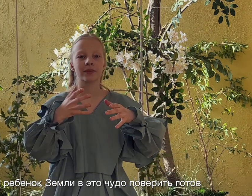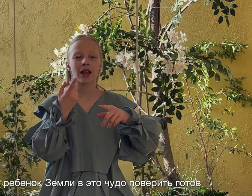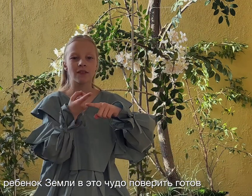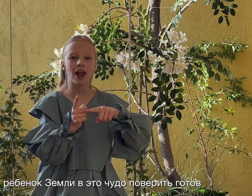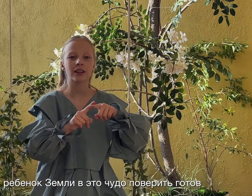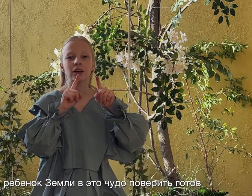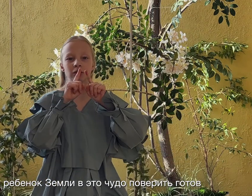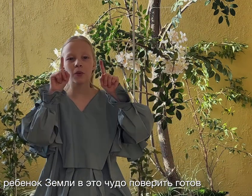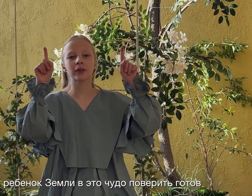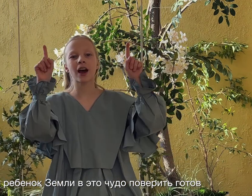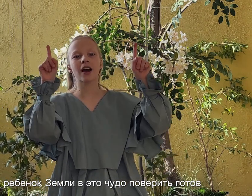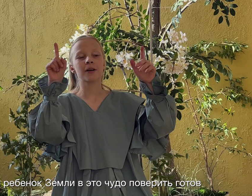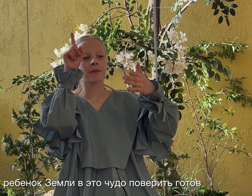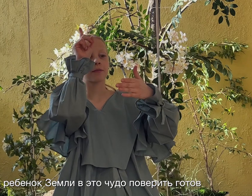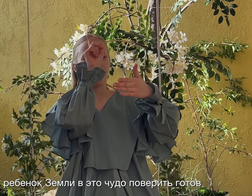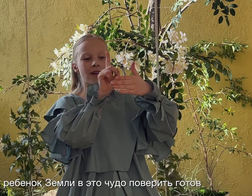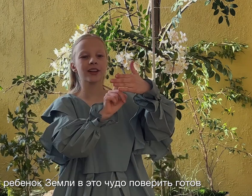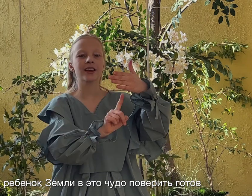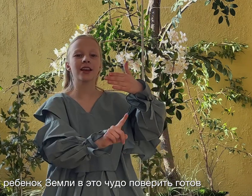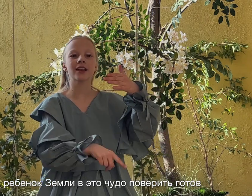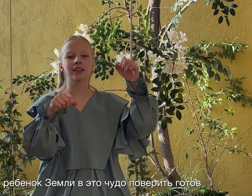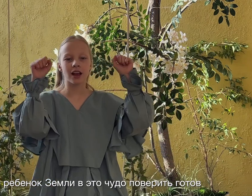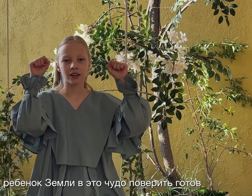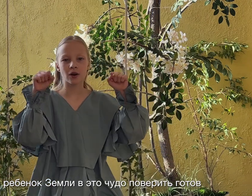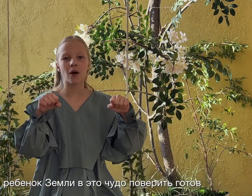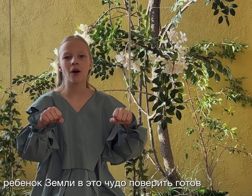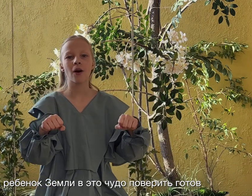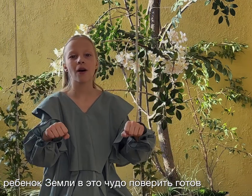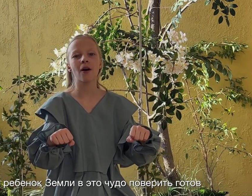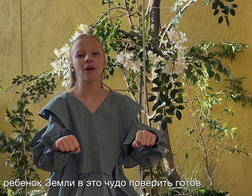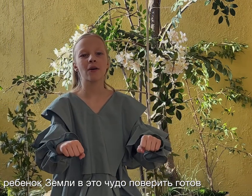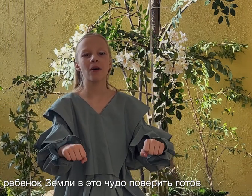в это чудо поверить готов.